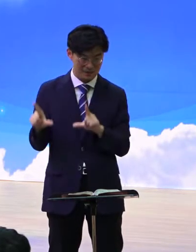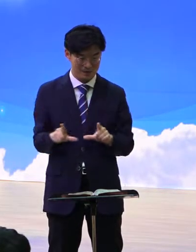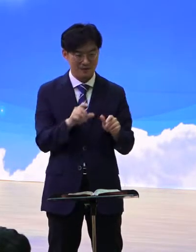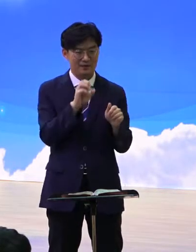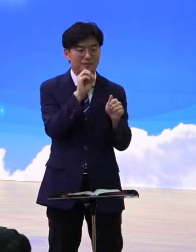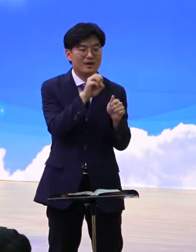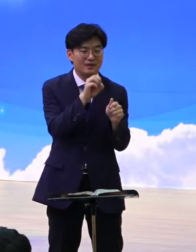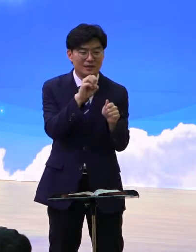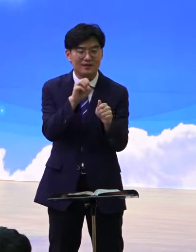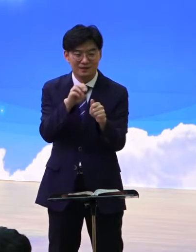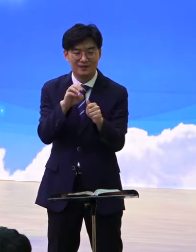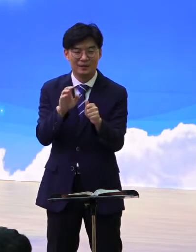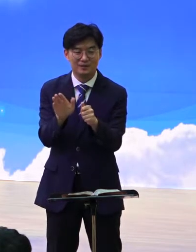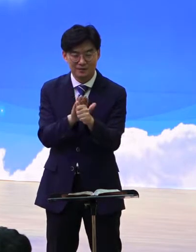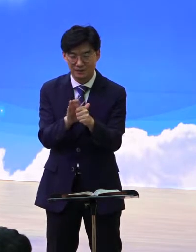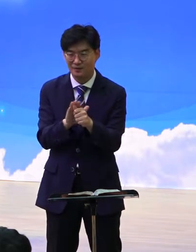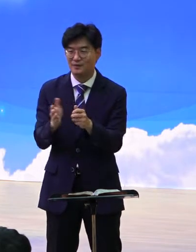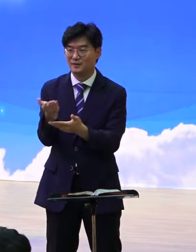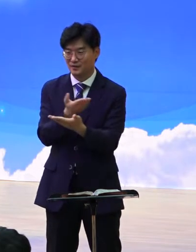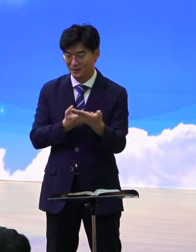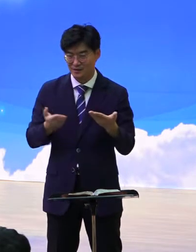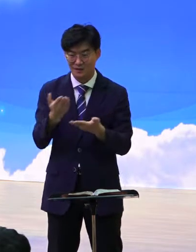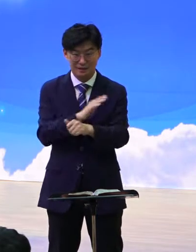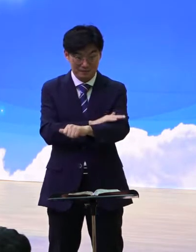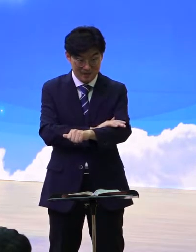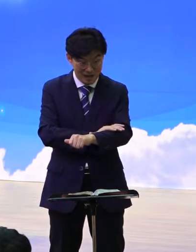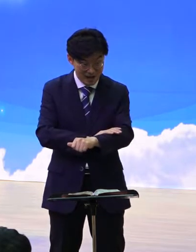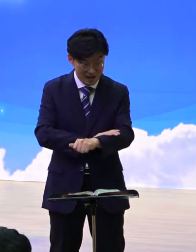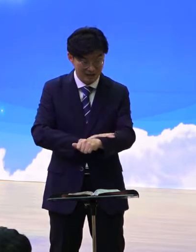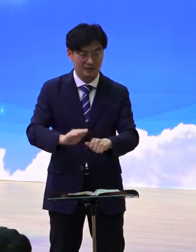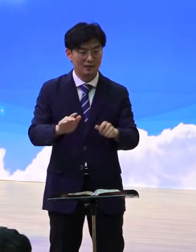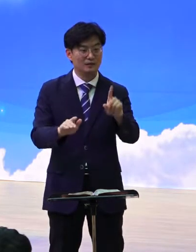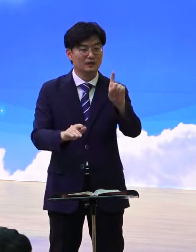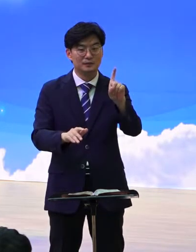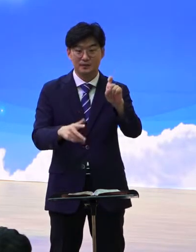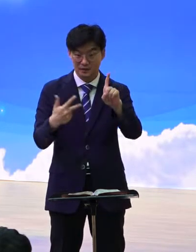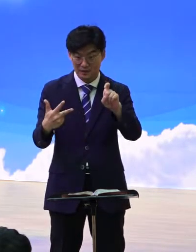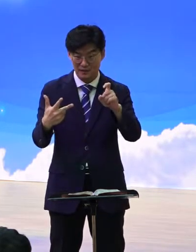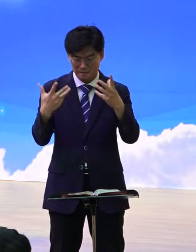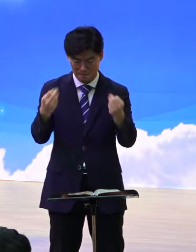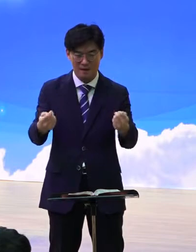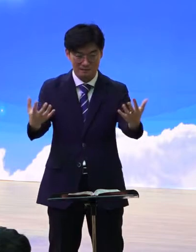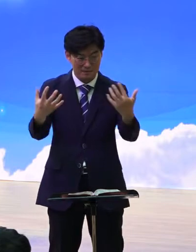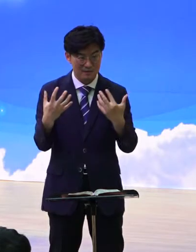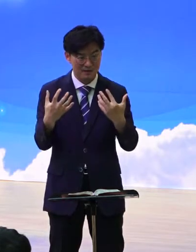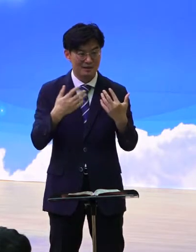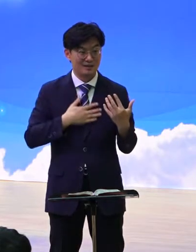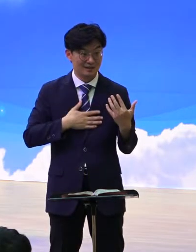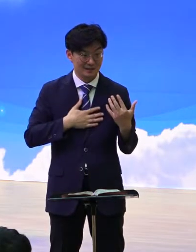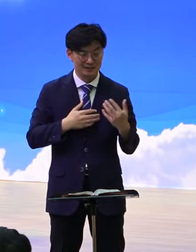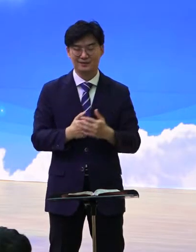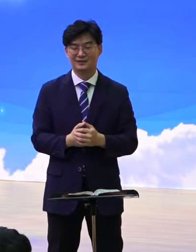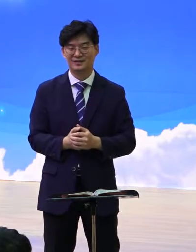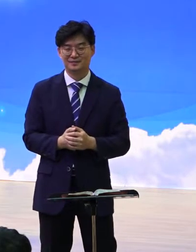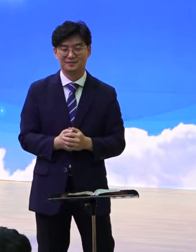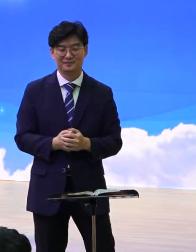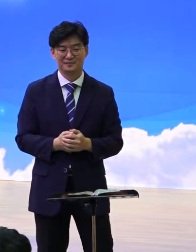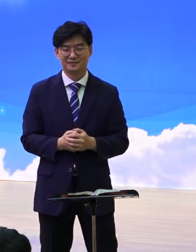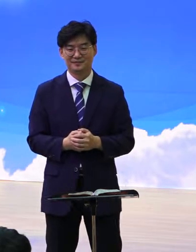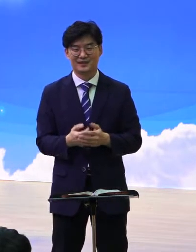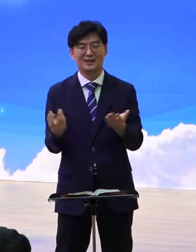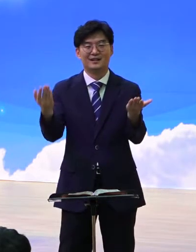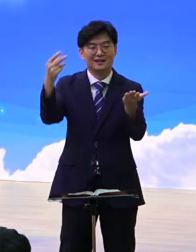또 초청해서 총출석주의를 채워주시길 바랍니다. 최선을 다해서 여러분 동참해 주시길 바랍니다. 이제